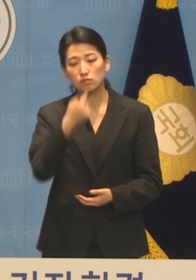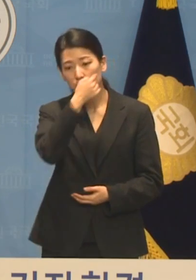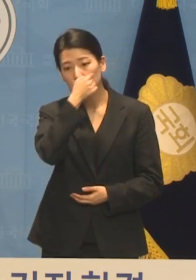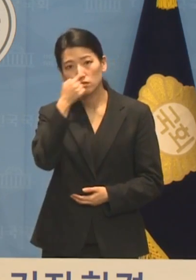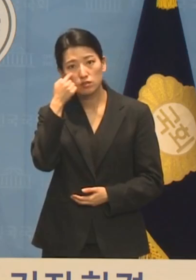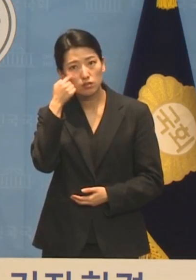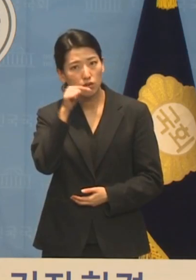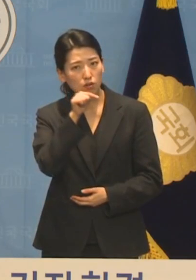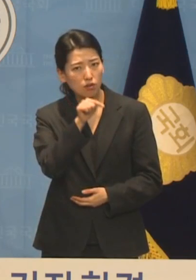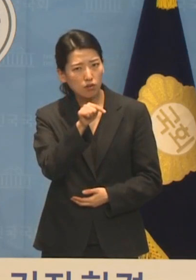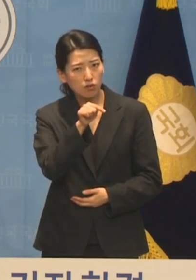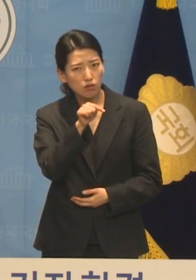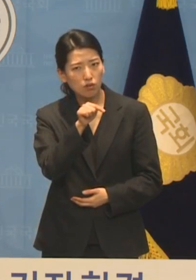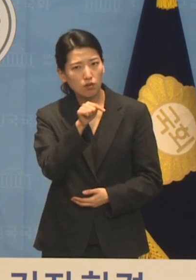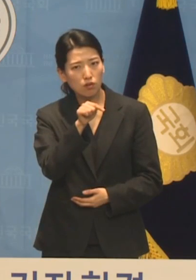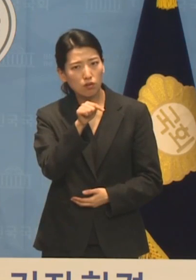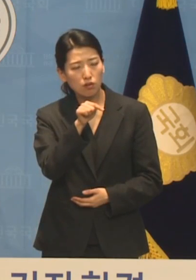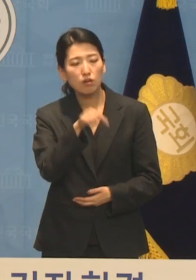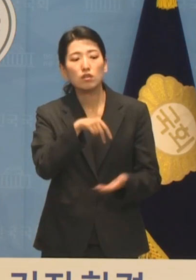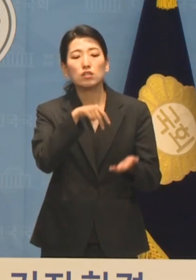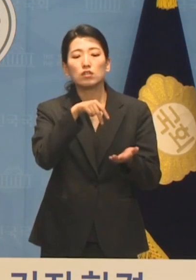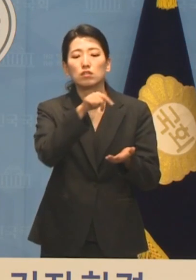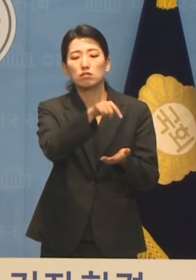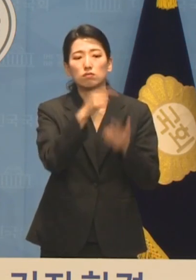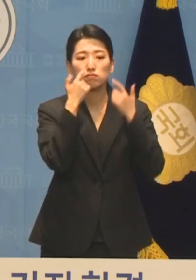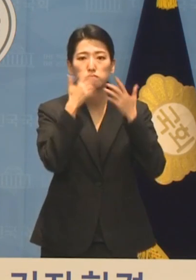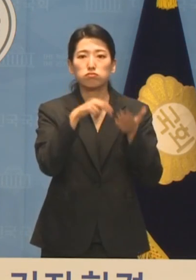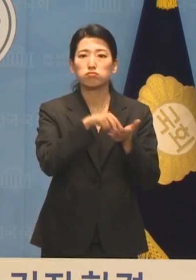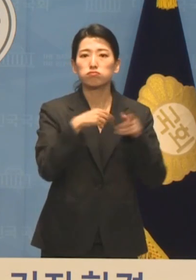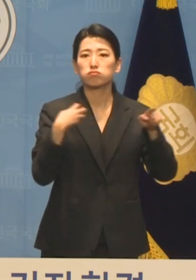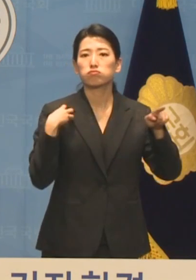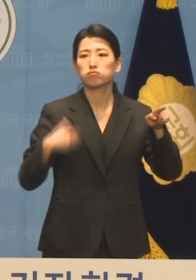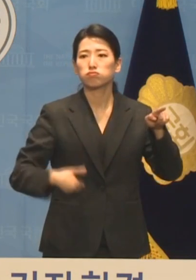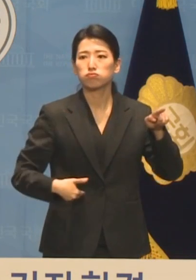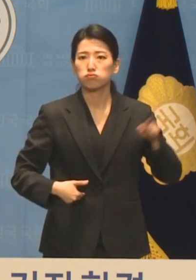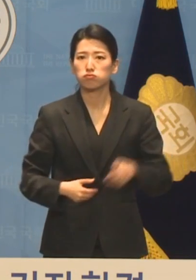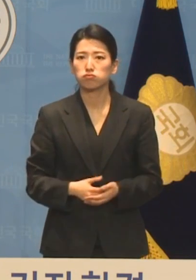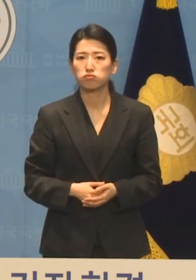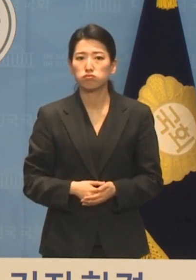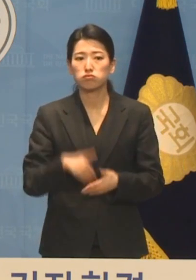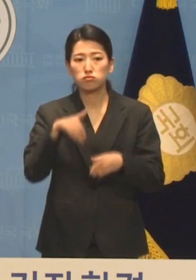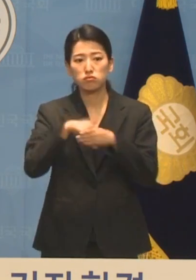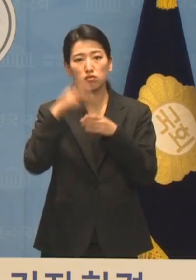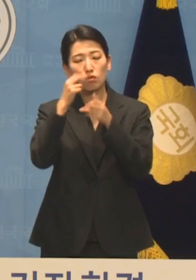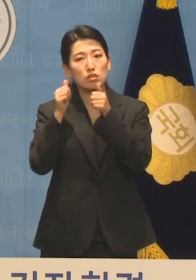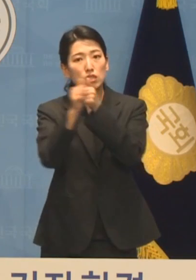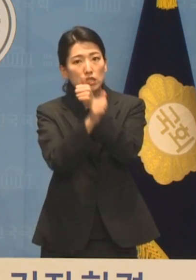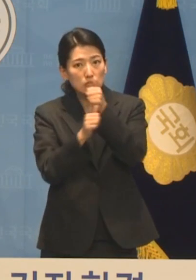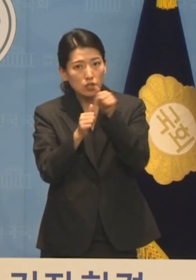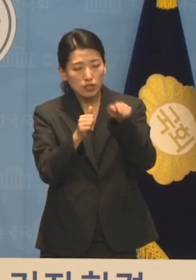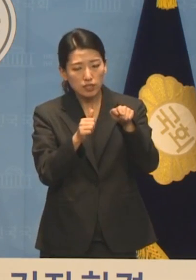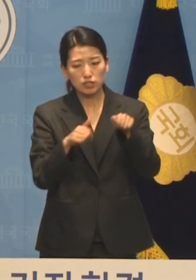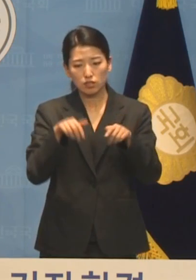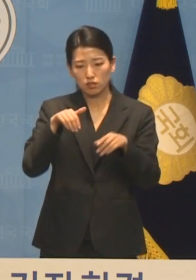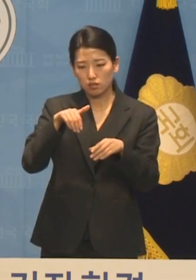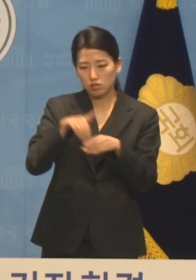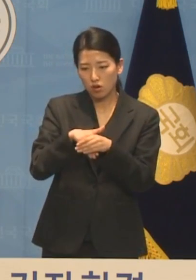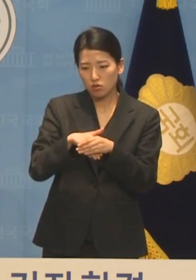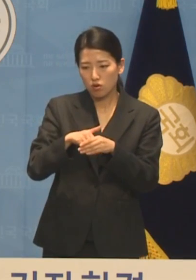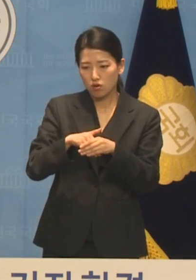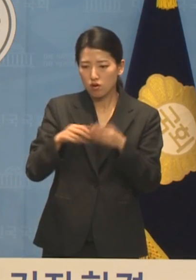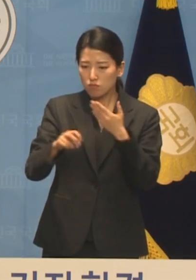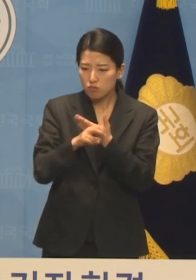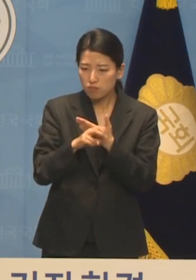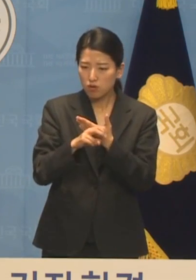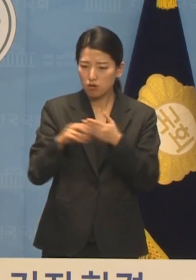거리를 고려해 입증 책임을 정하는 법리에 따르더라도 선관위가 입증 책임을 지는 것이 타당합니다. 이에